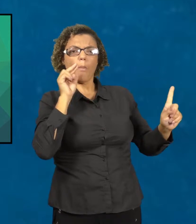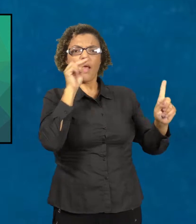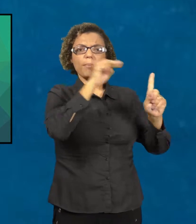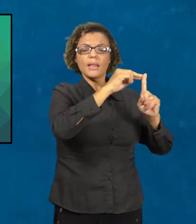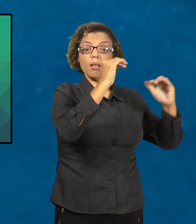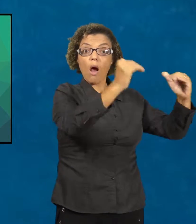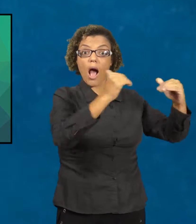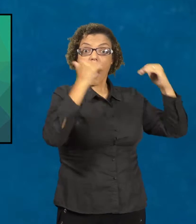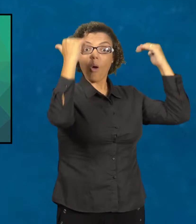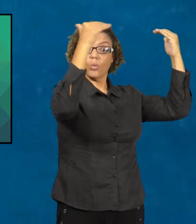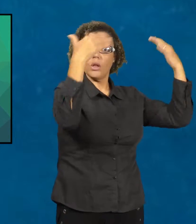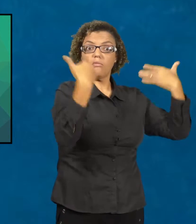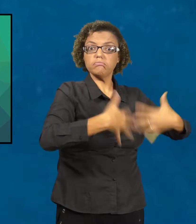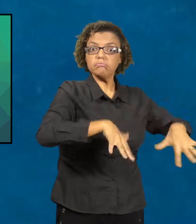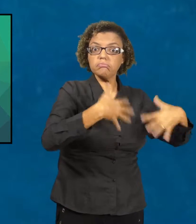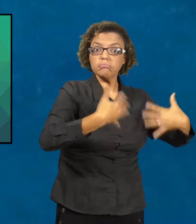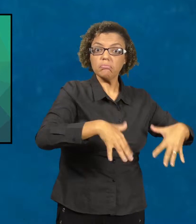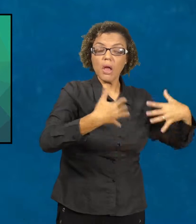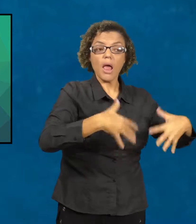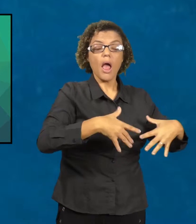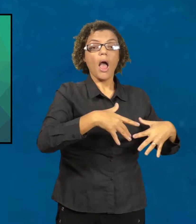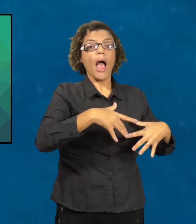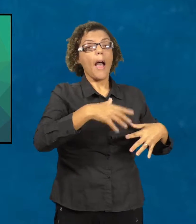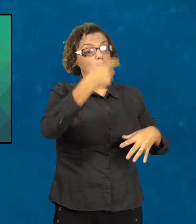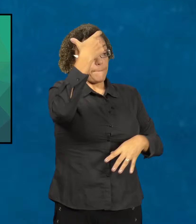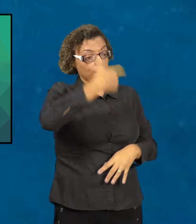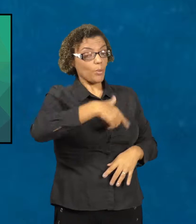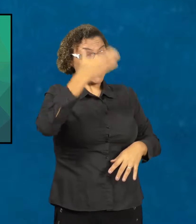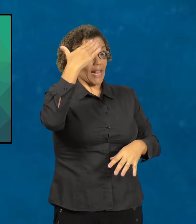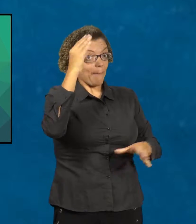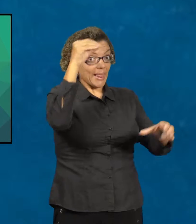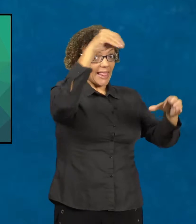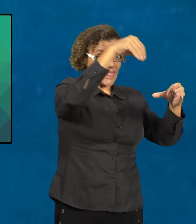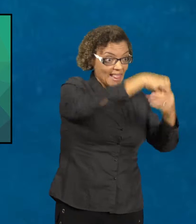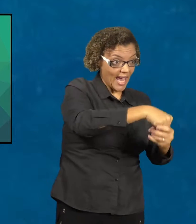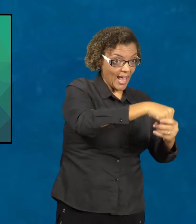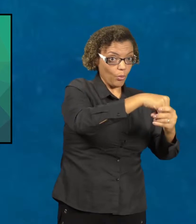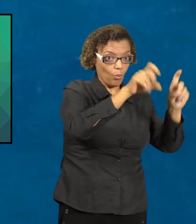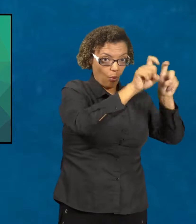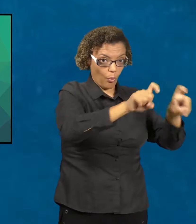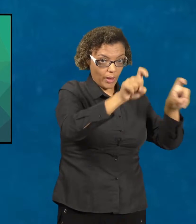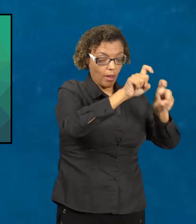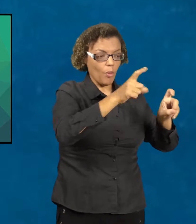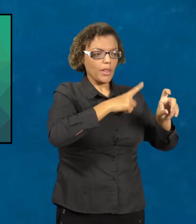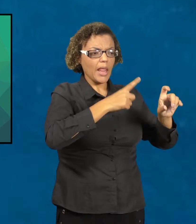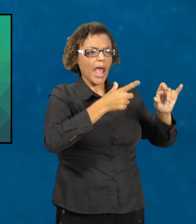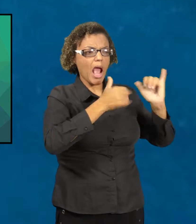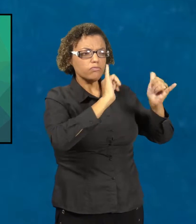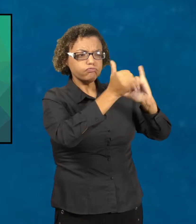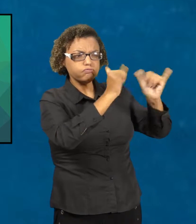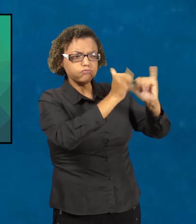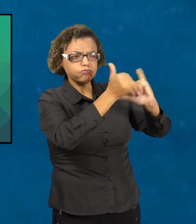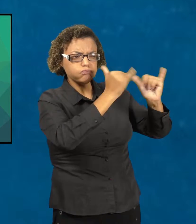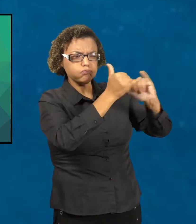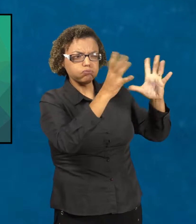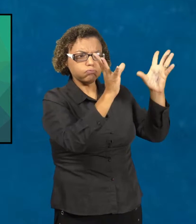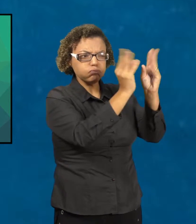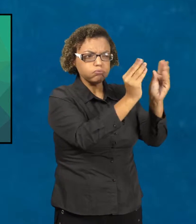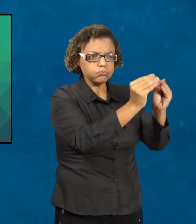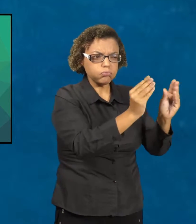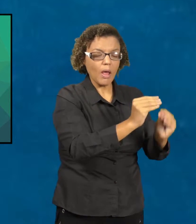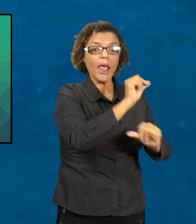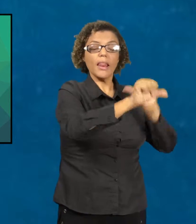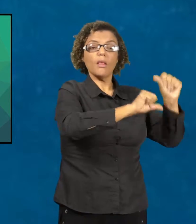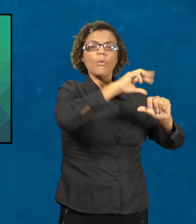nível. Ele sabe que, internamente, todas aquelas informações são compiladas e transformadas em milhões de